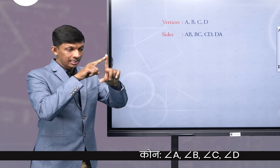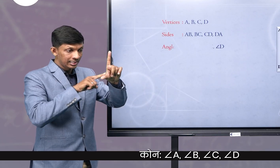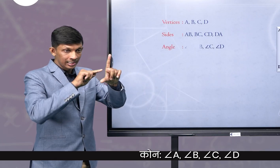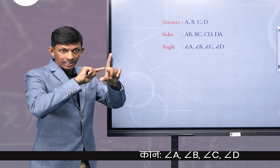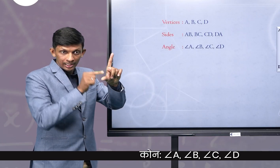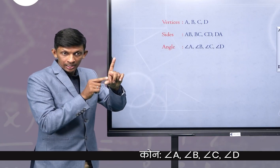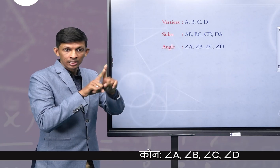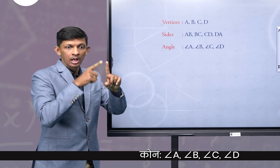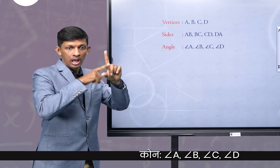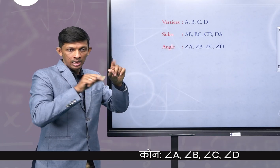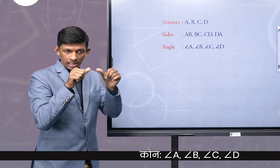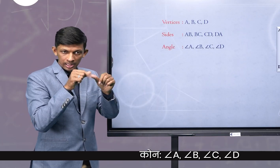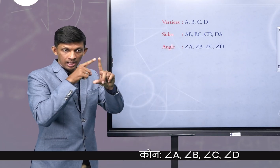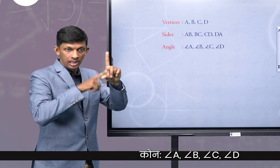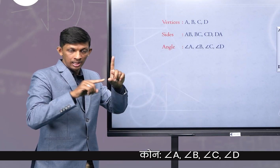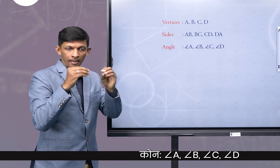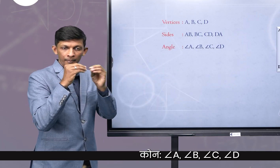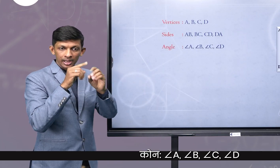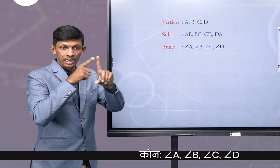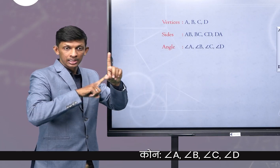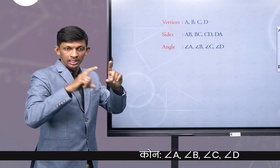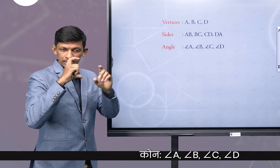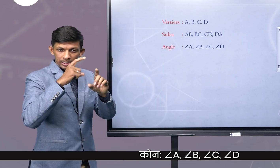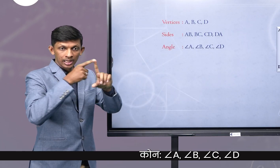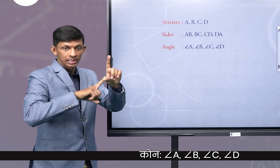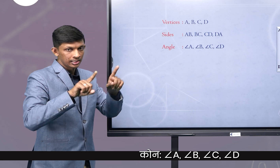कोन. कोन A, कोन B, कोन C, कोन D.